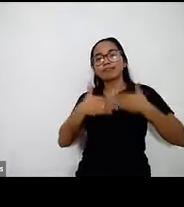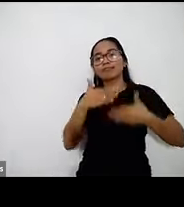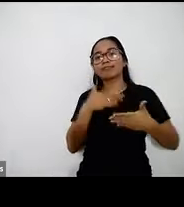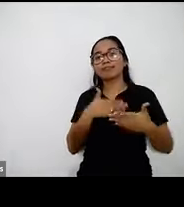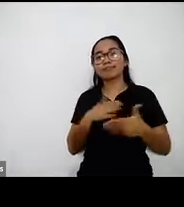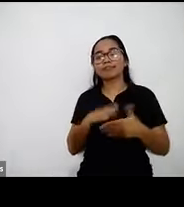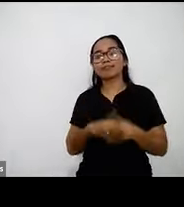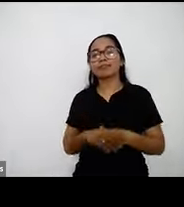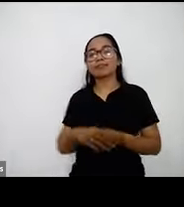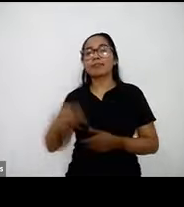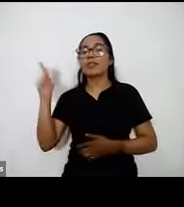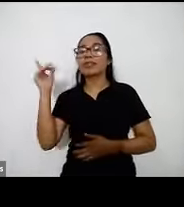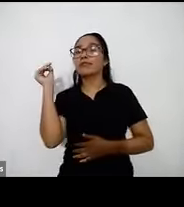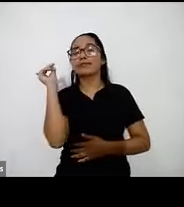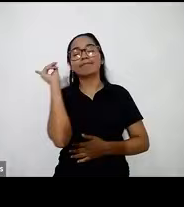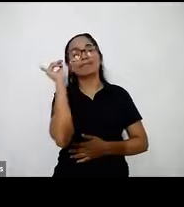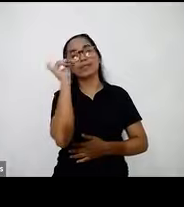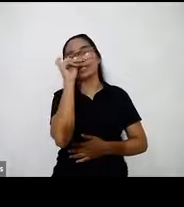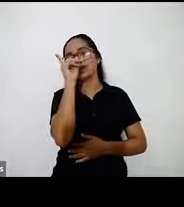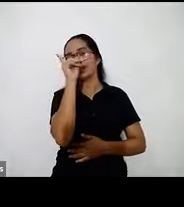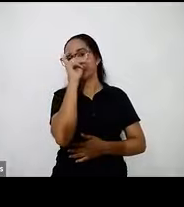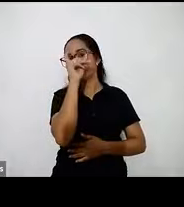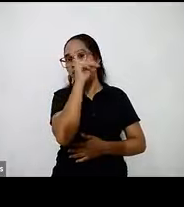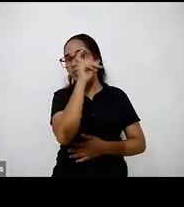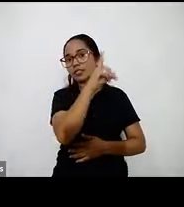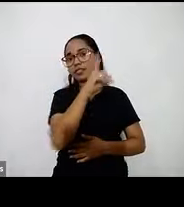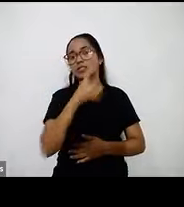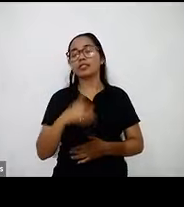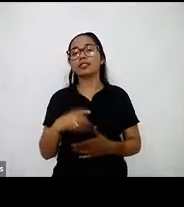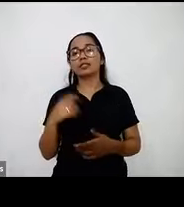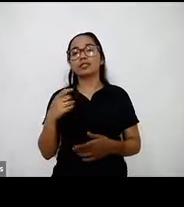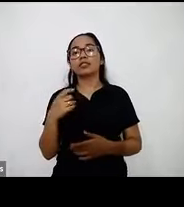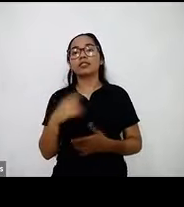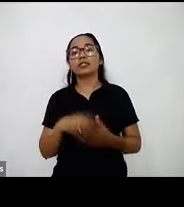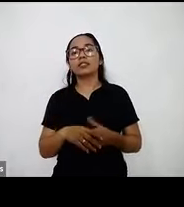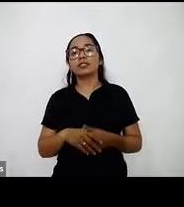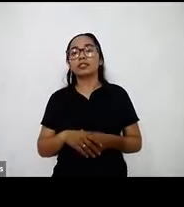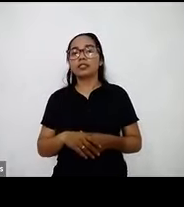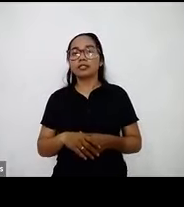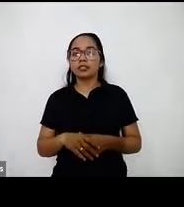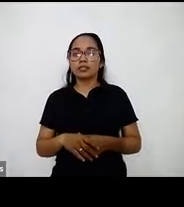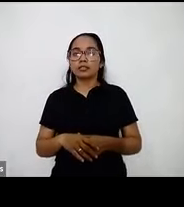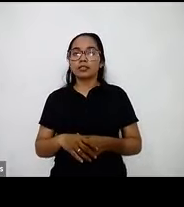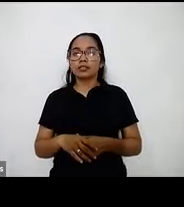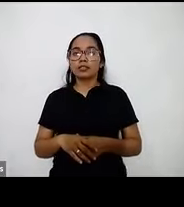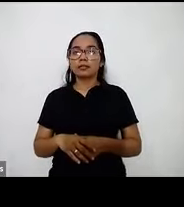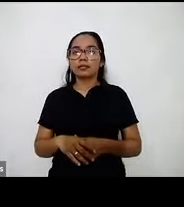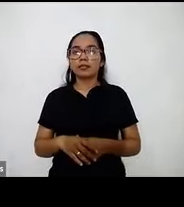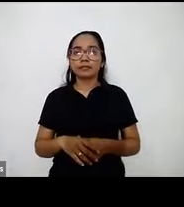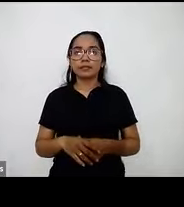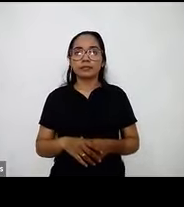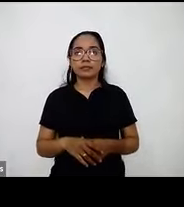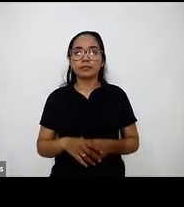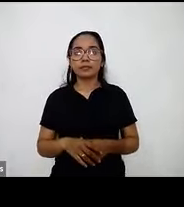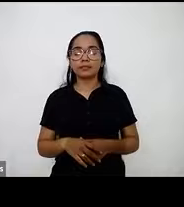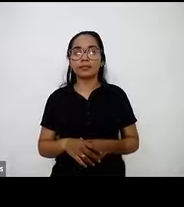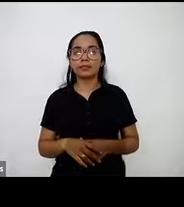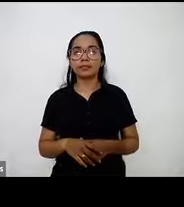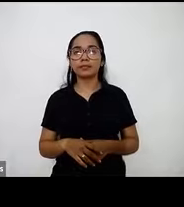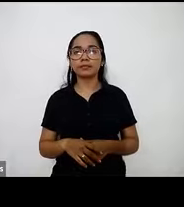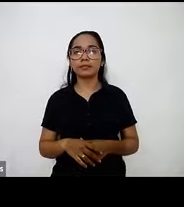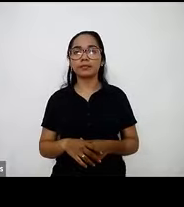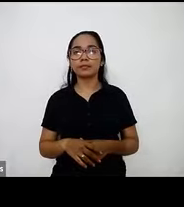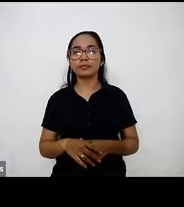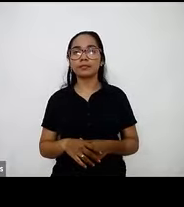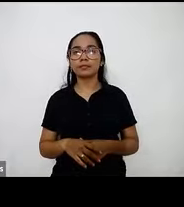muito amado, a gente fica muito na defensiva em relação ao enfrentamento desse processo. Por isso, então, eu